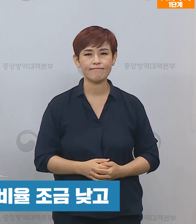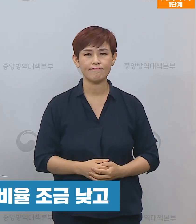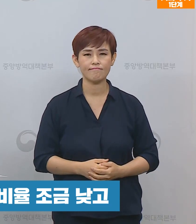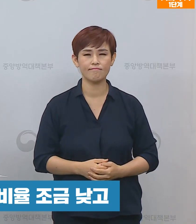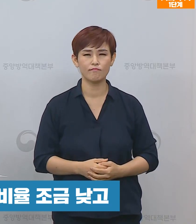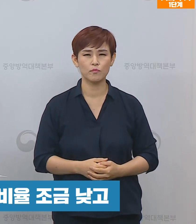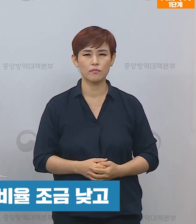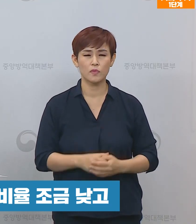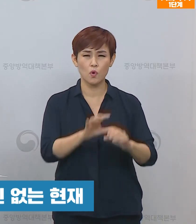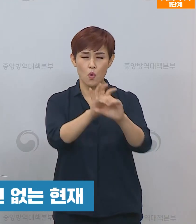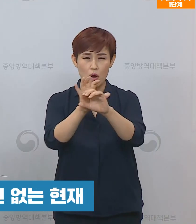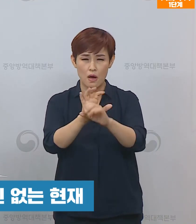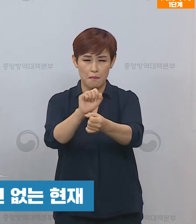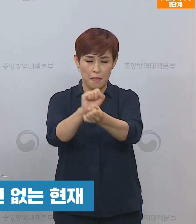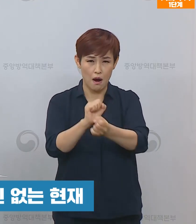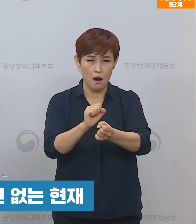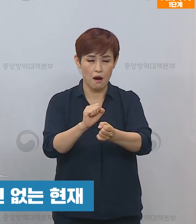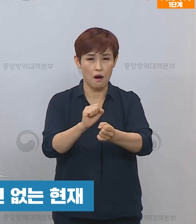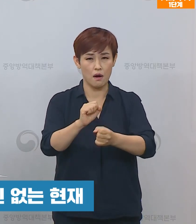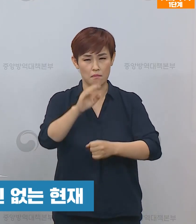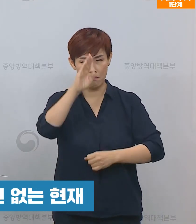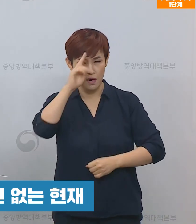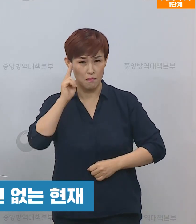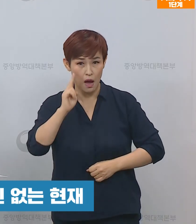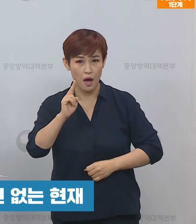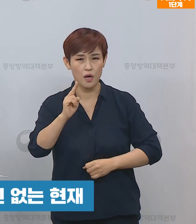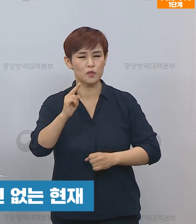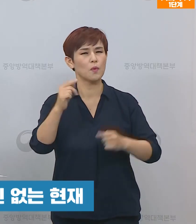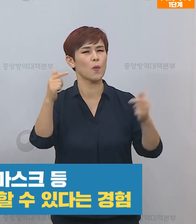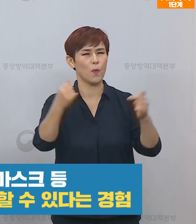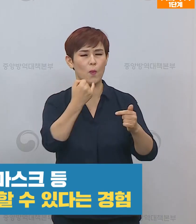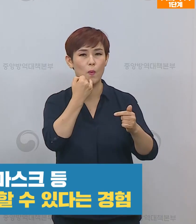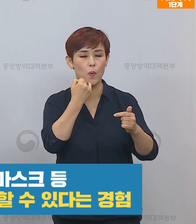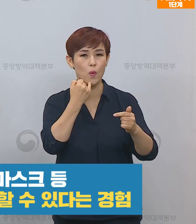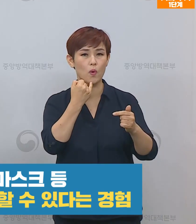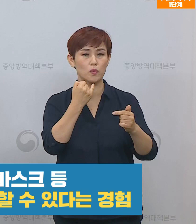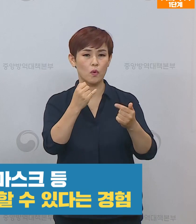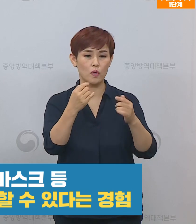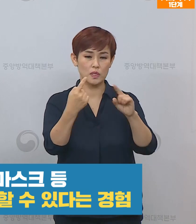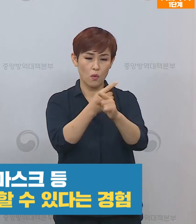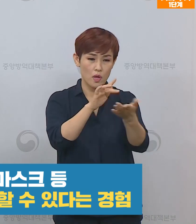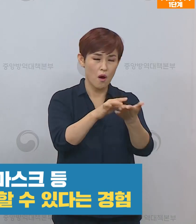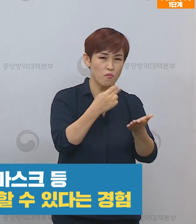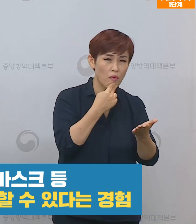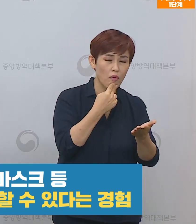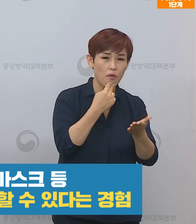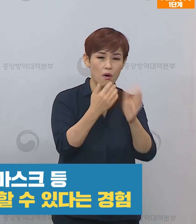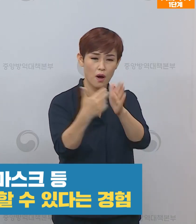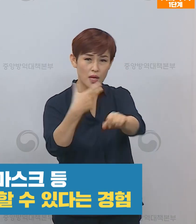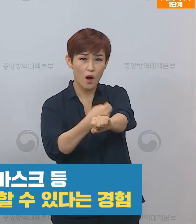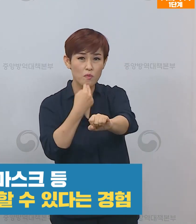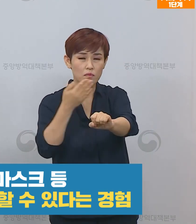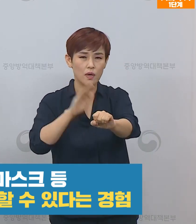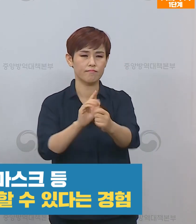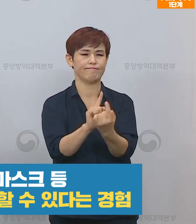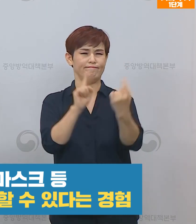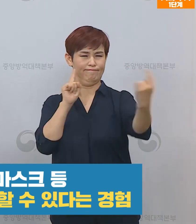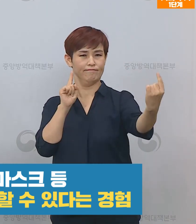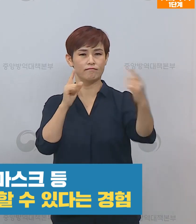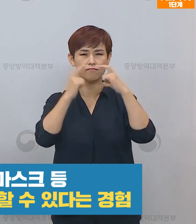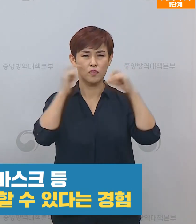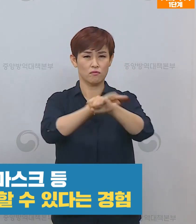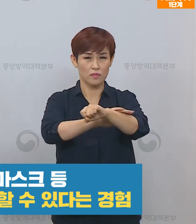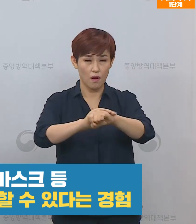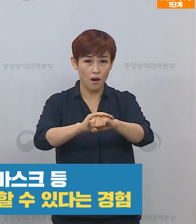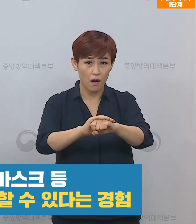중증 비율이 조금 낮고 치료제와 백신이 없는 지금도 거리 두기나 마스크 등으로 생활 방역을 통해서 억제할